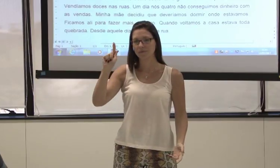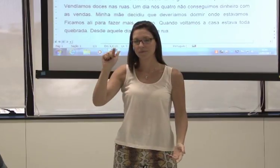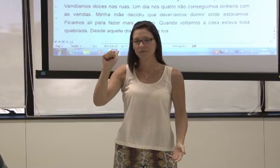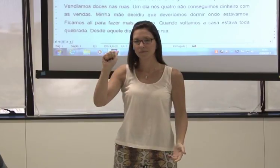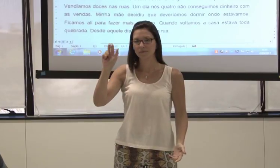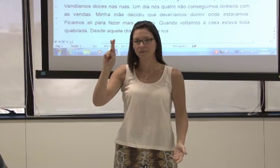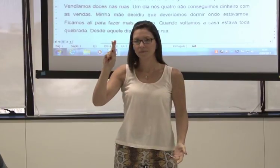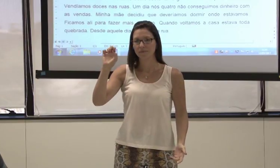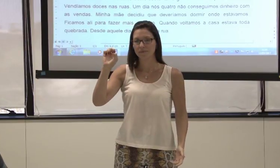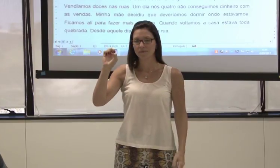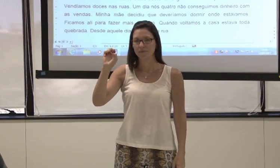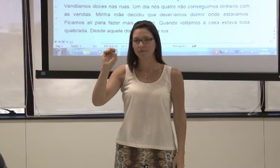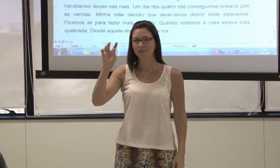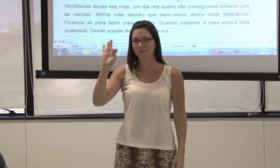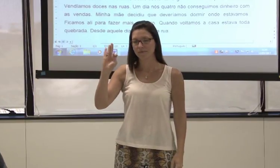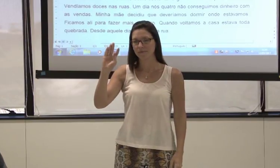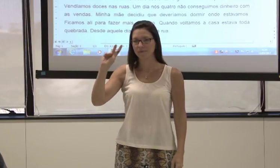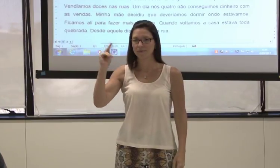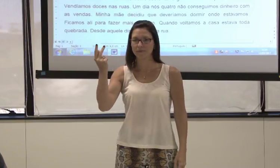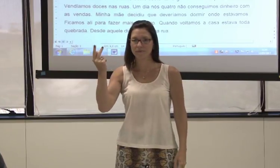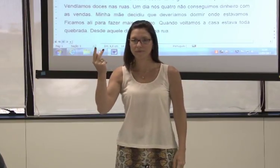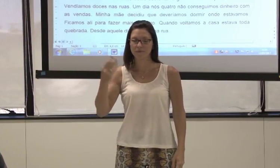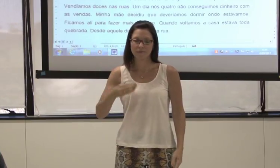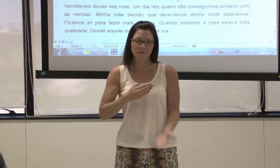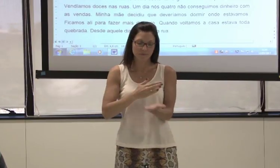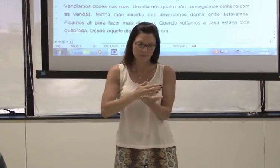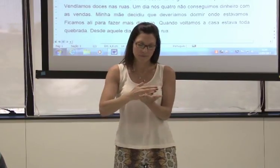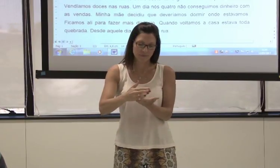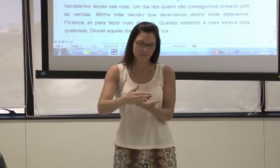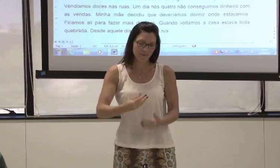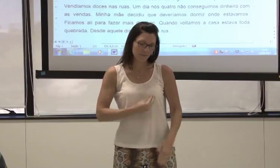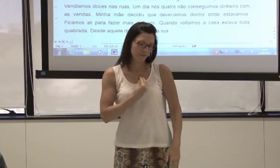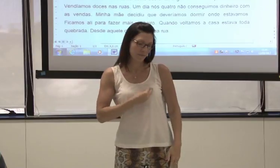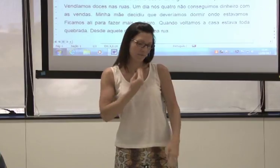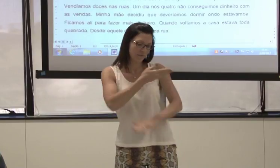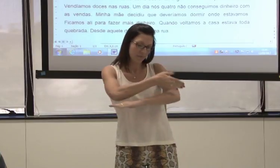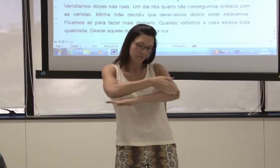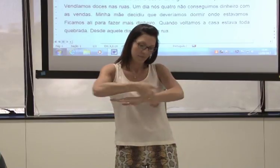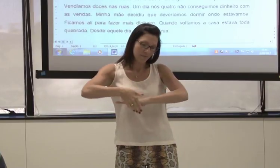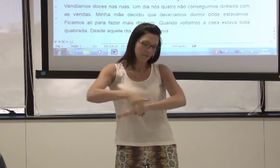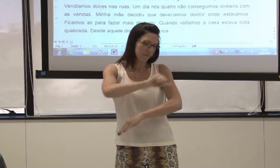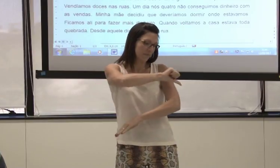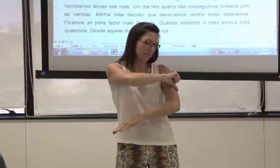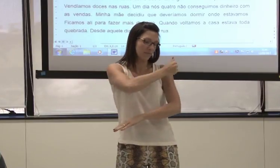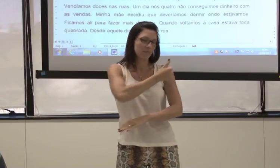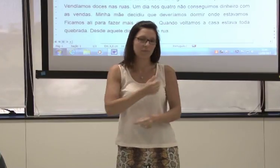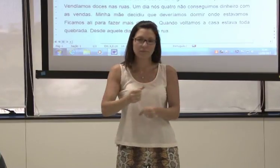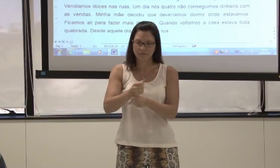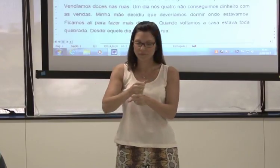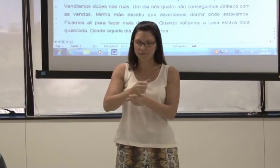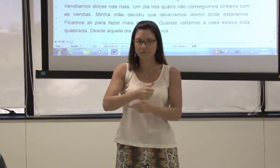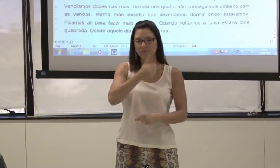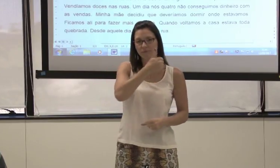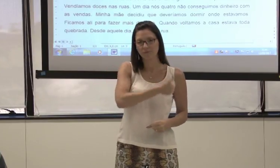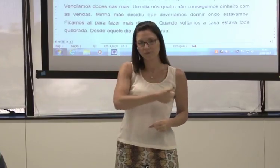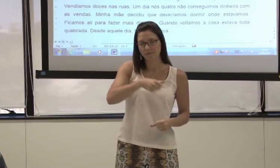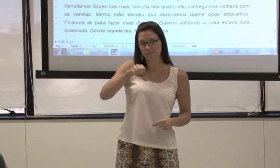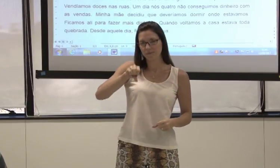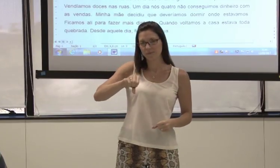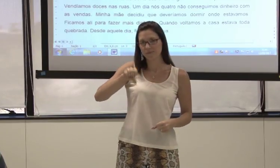foi para as ruas do Rio de Janeiro em 1981, quando seu